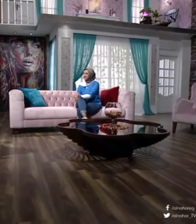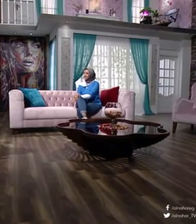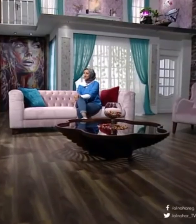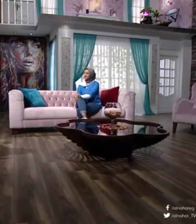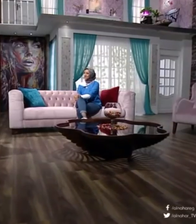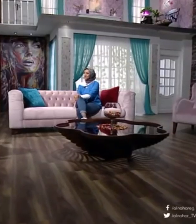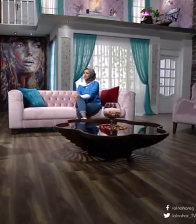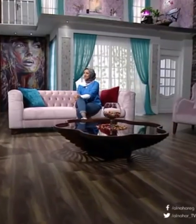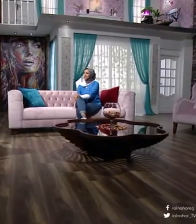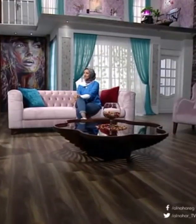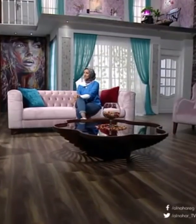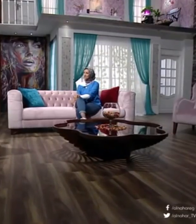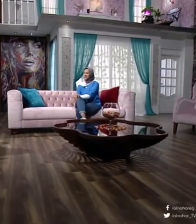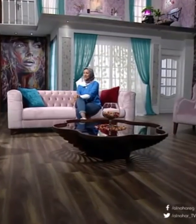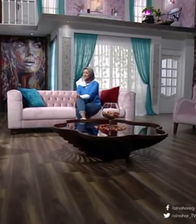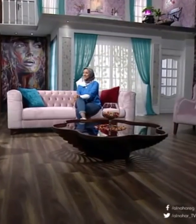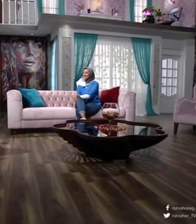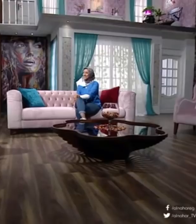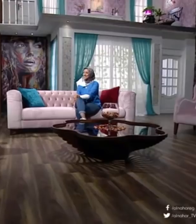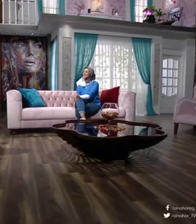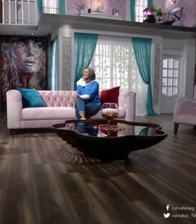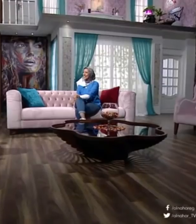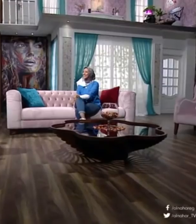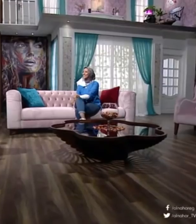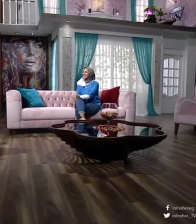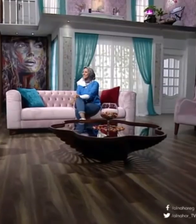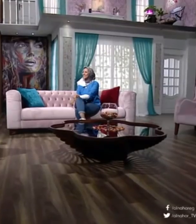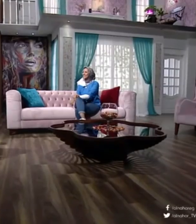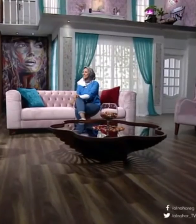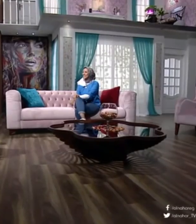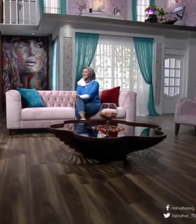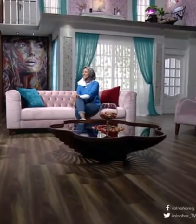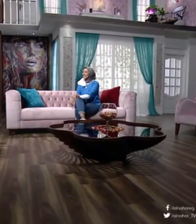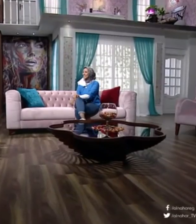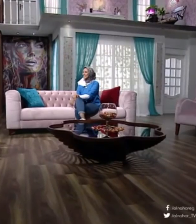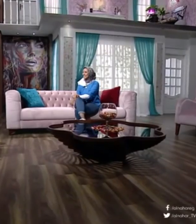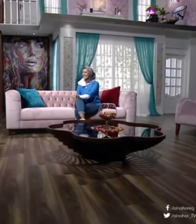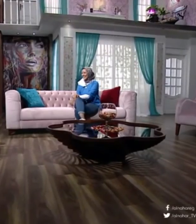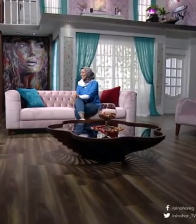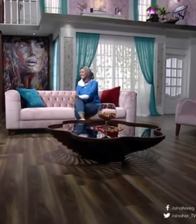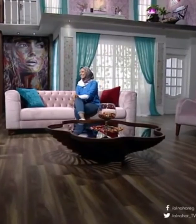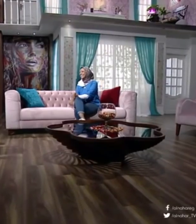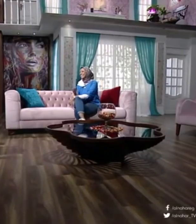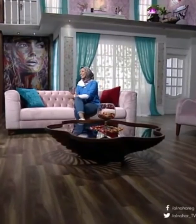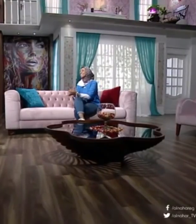غير صوت، بس ده حاجة متعبة جدا، والاحساس يعني احساسك فعلا مبهج وخلتيني كنت هعيط. هي الفكرة ان حد